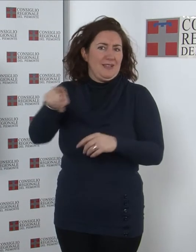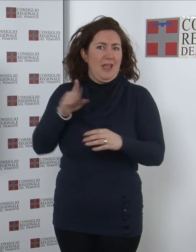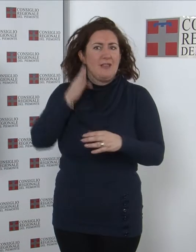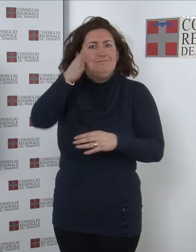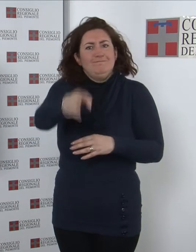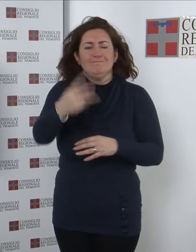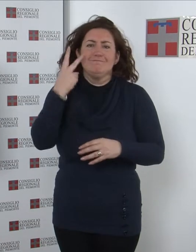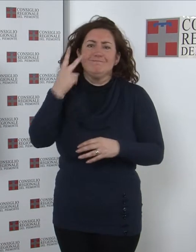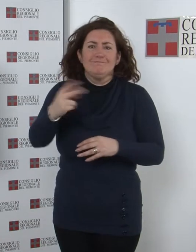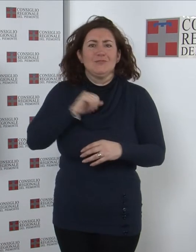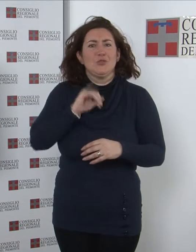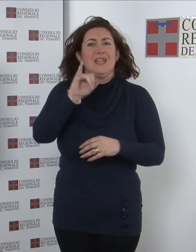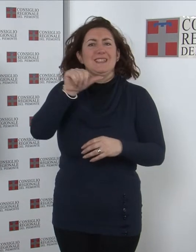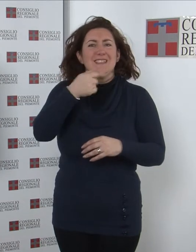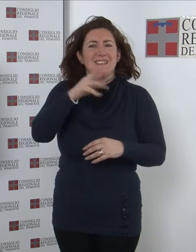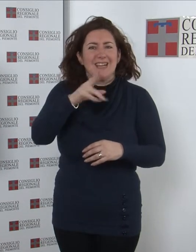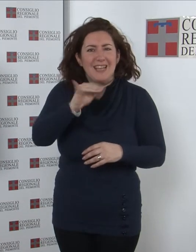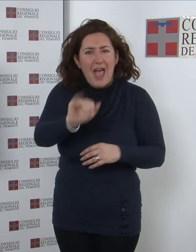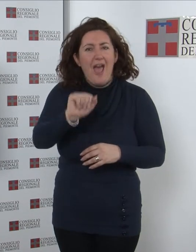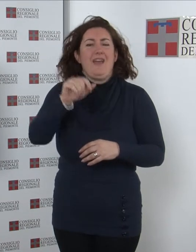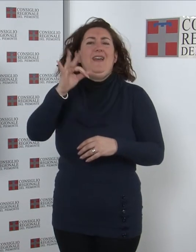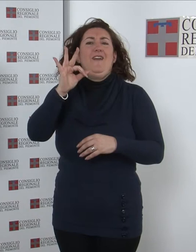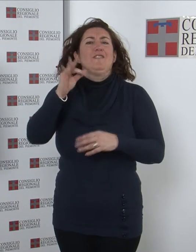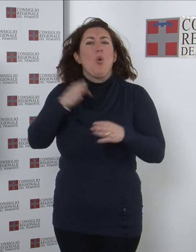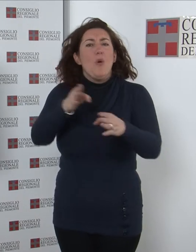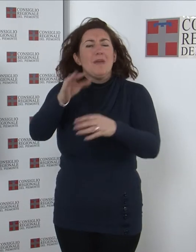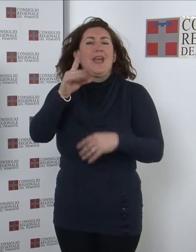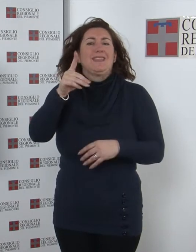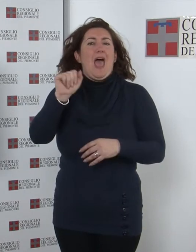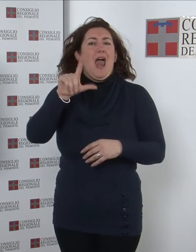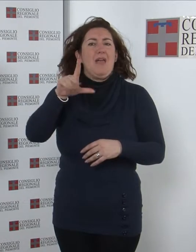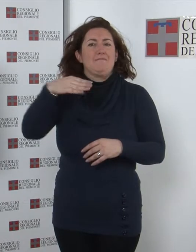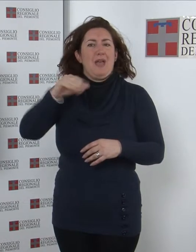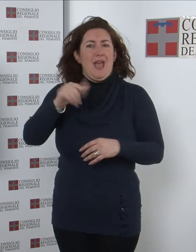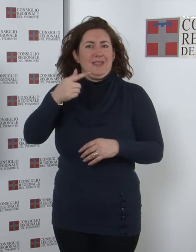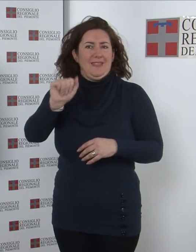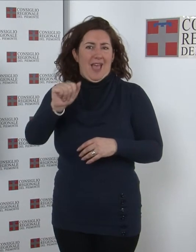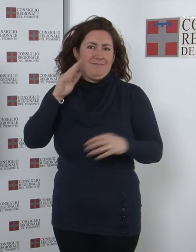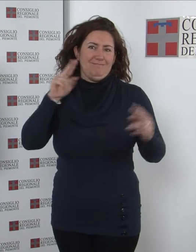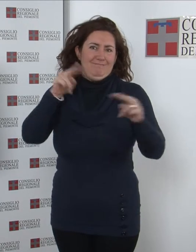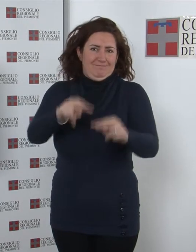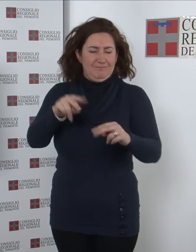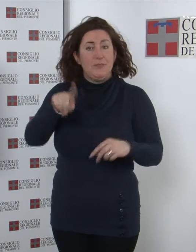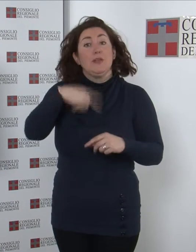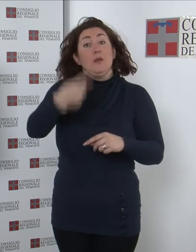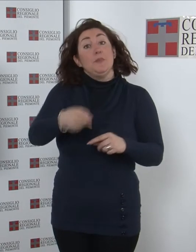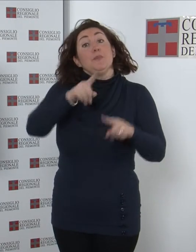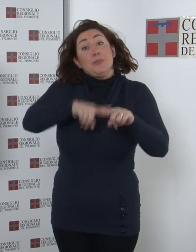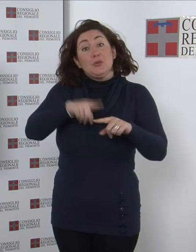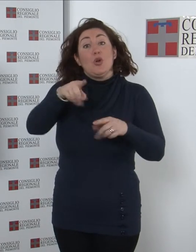istriani Fiumani ed almati in serata al cinema Massimo 3 via Verdi 18 Torino il comitato Resistenza e Costituzione propone la proiezione